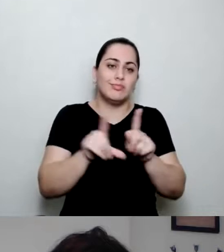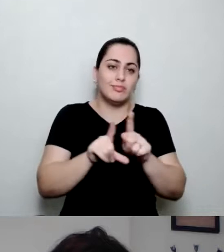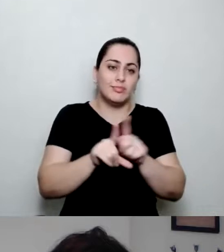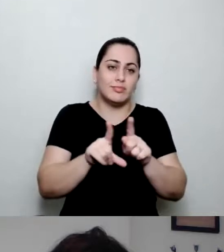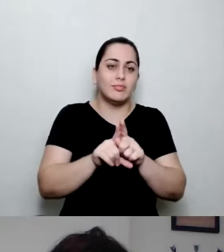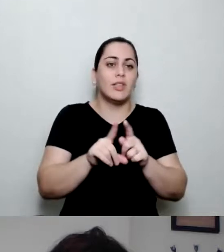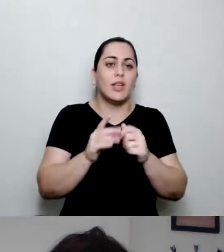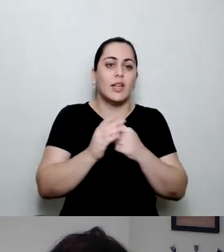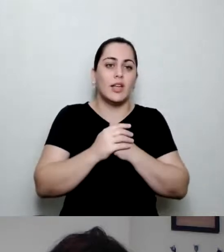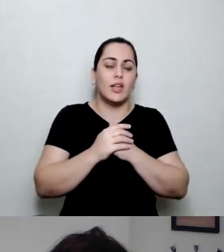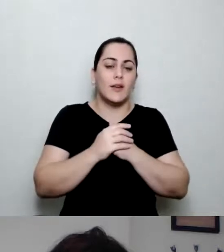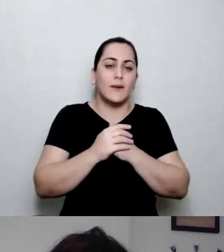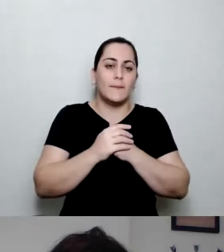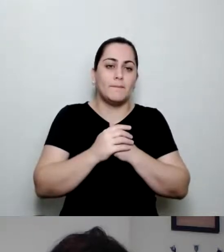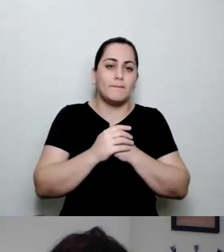uma... Você não tá,